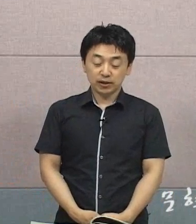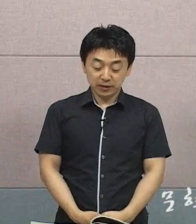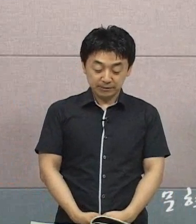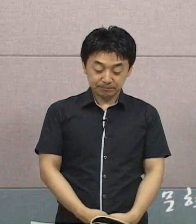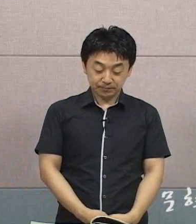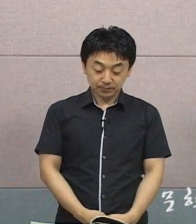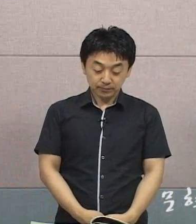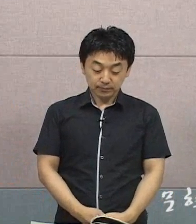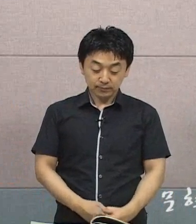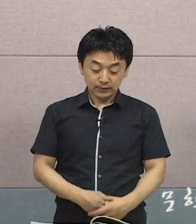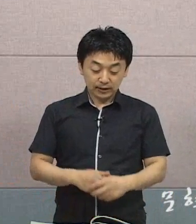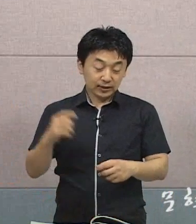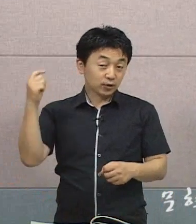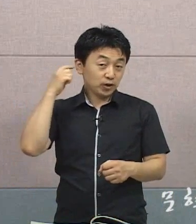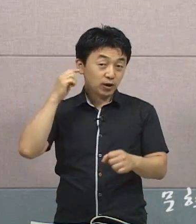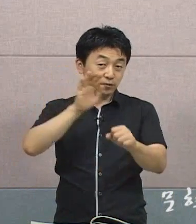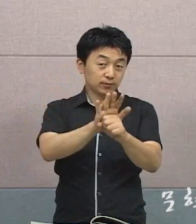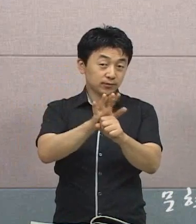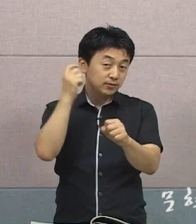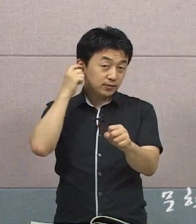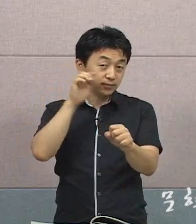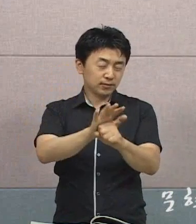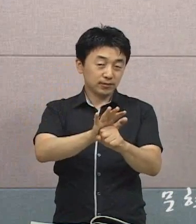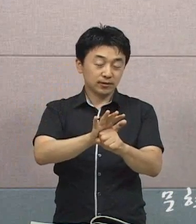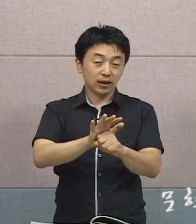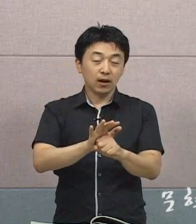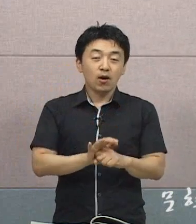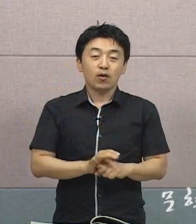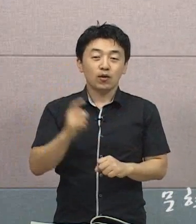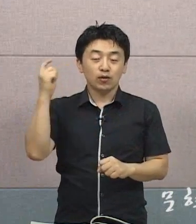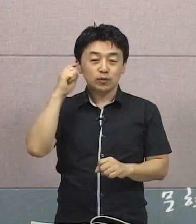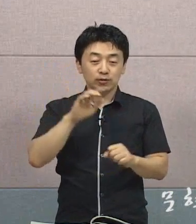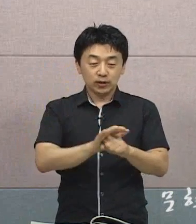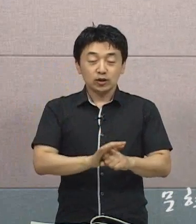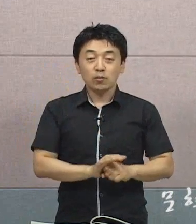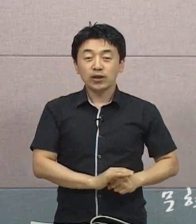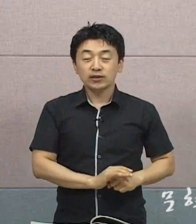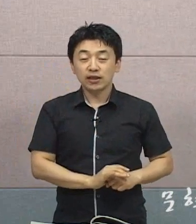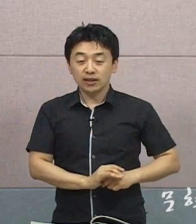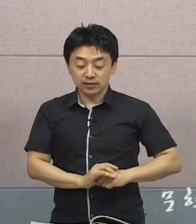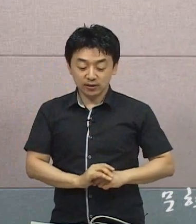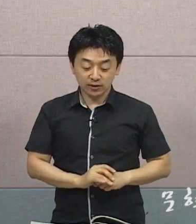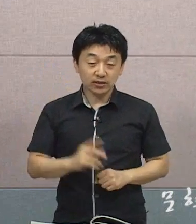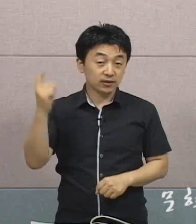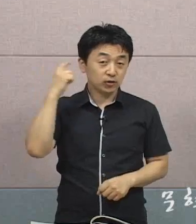32페이지입니다. 자, 귀하고, 네. 정보가 늦다라는 단어인데 사실은